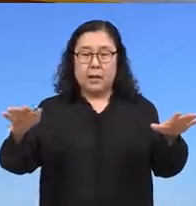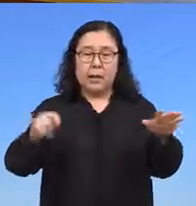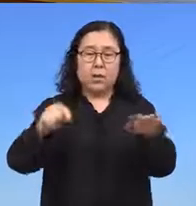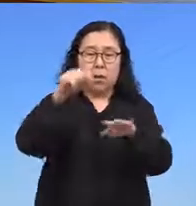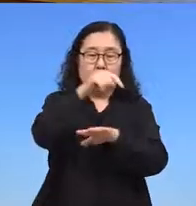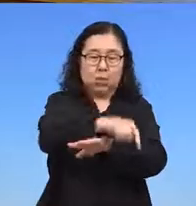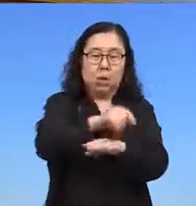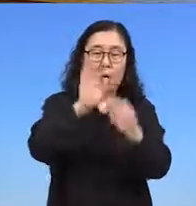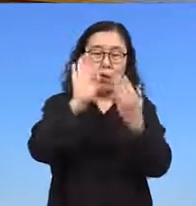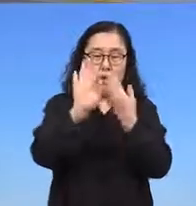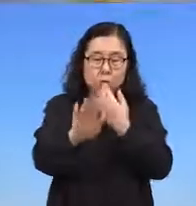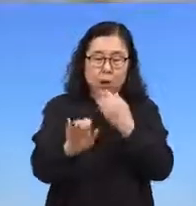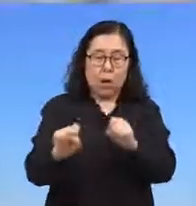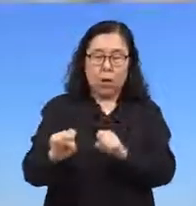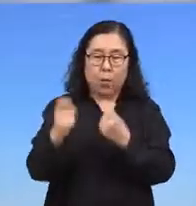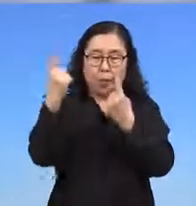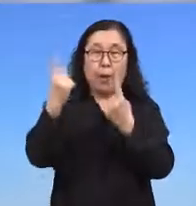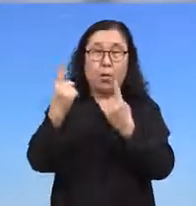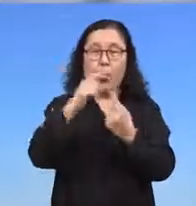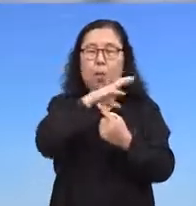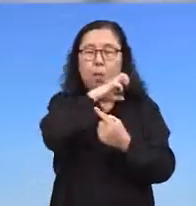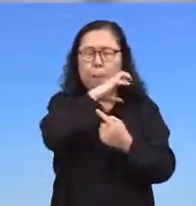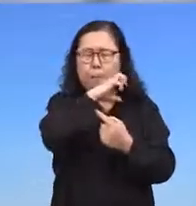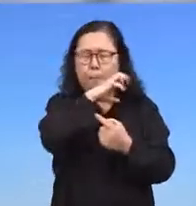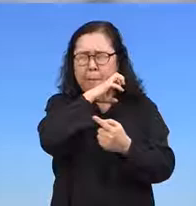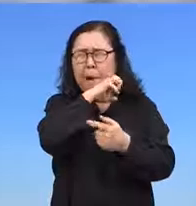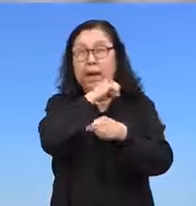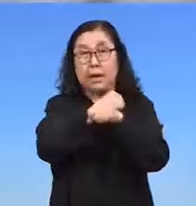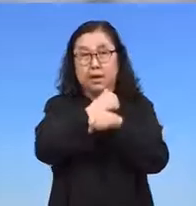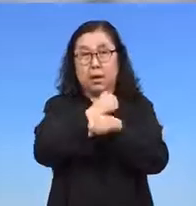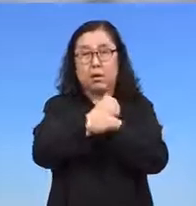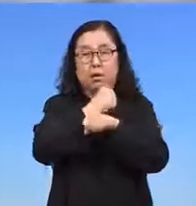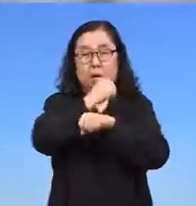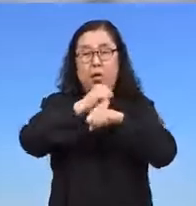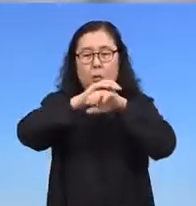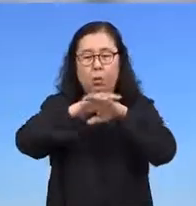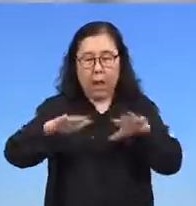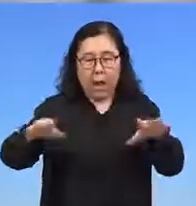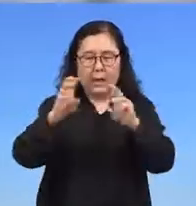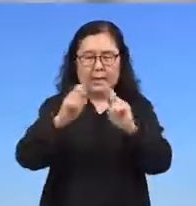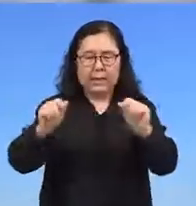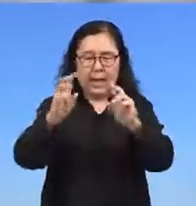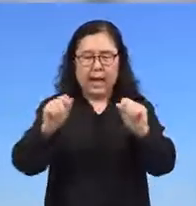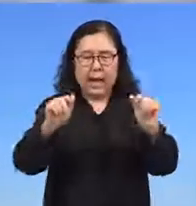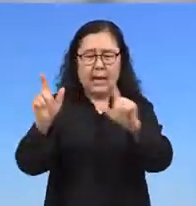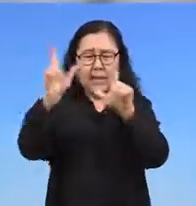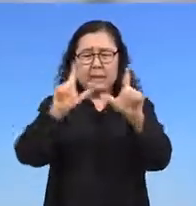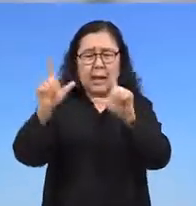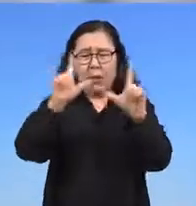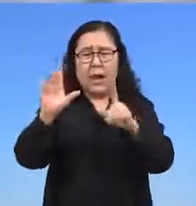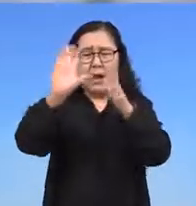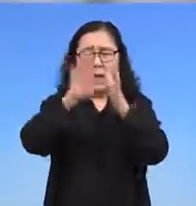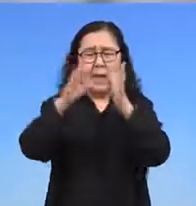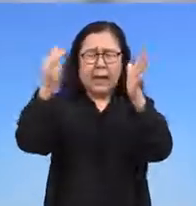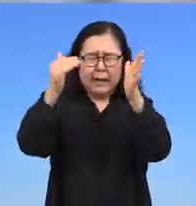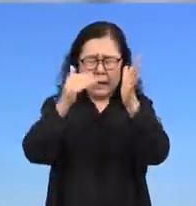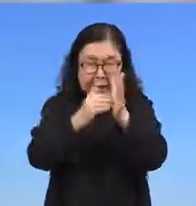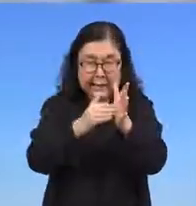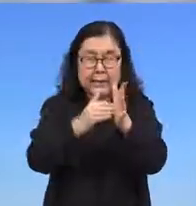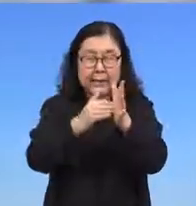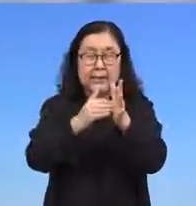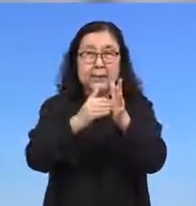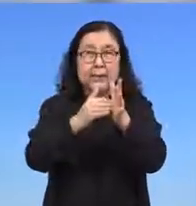게 원망 아닙니까? 그리고 그 원망과 불평이 광야 생활 내내 계속이 되는데 어디까지 계속이